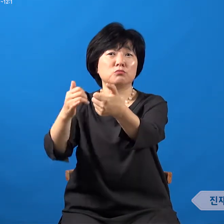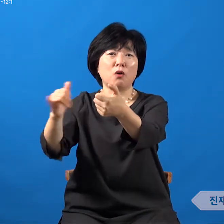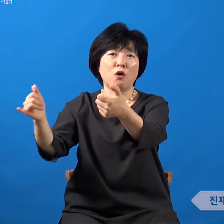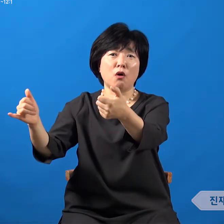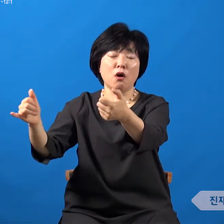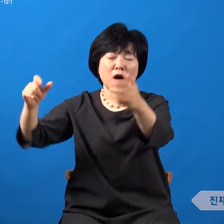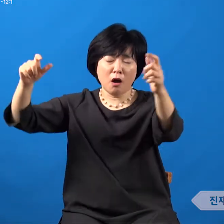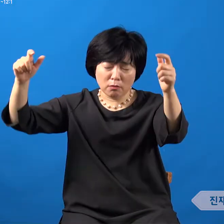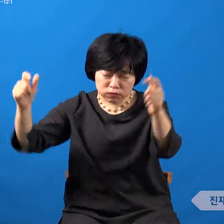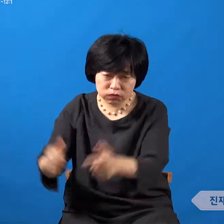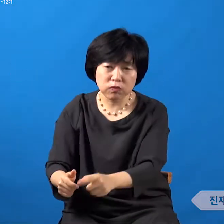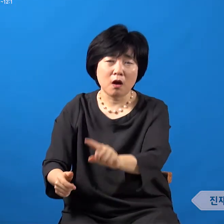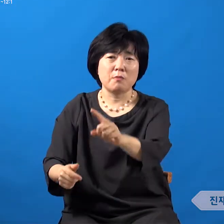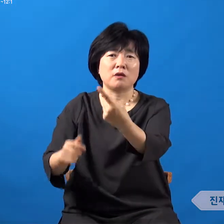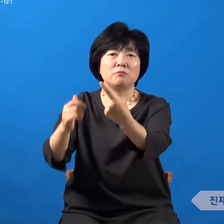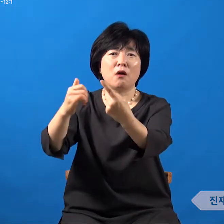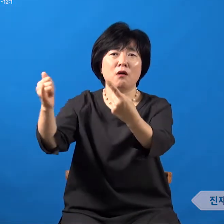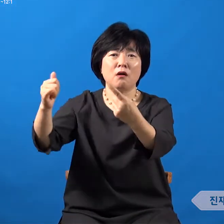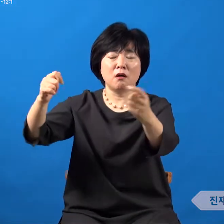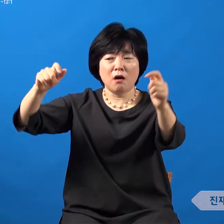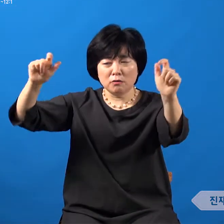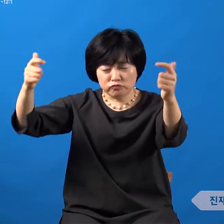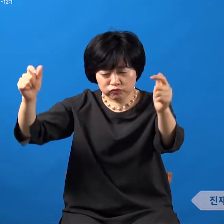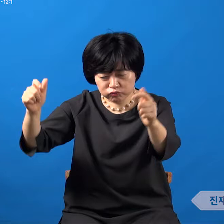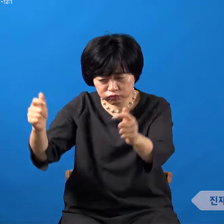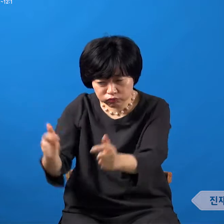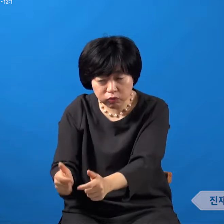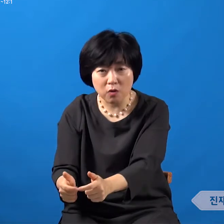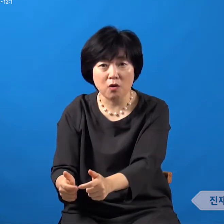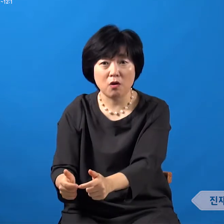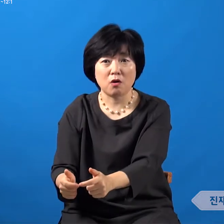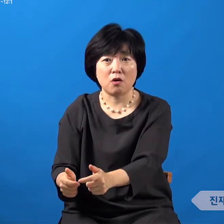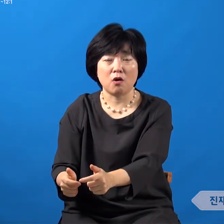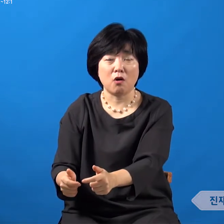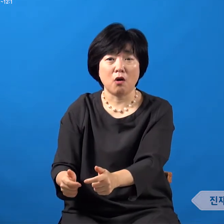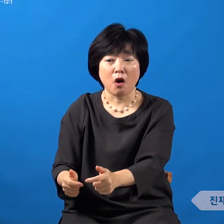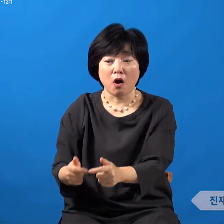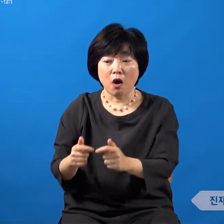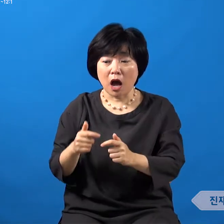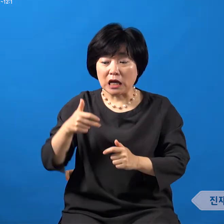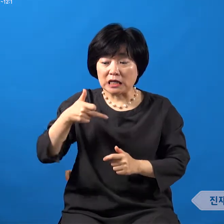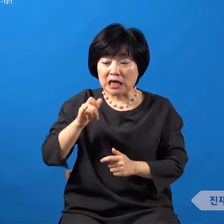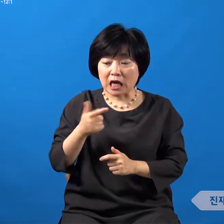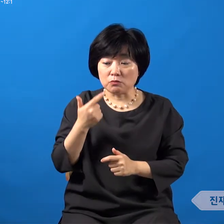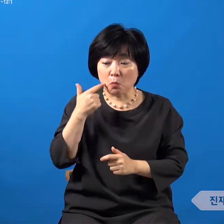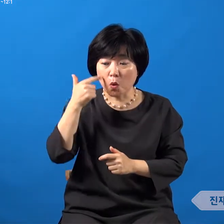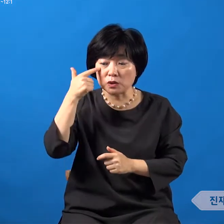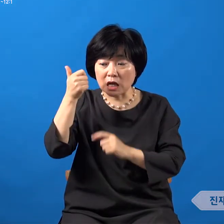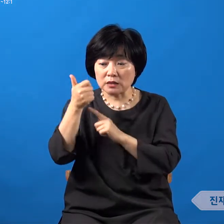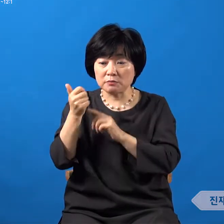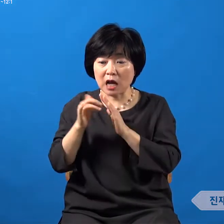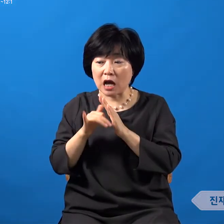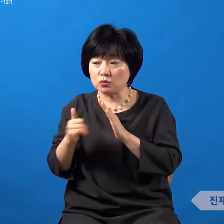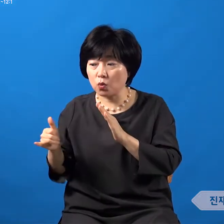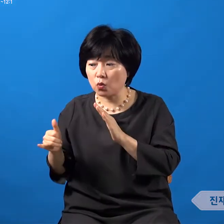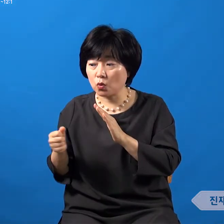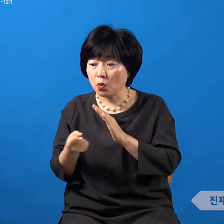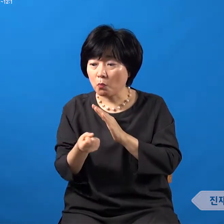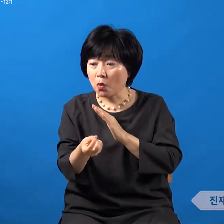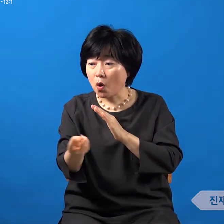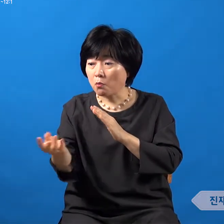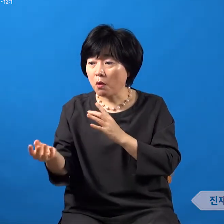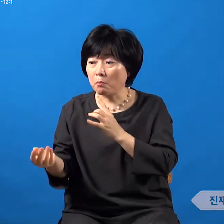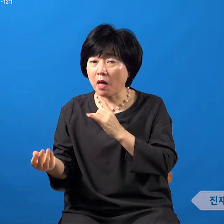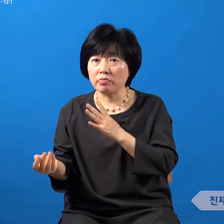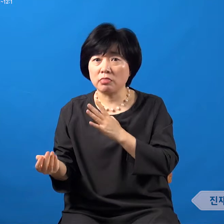100명, 점점 줄기 시작하더니 얼마 안 가서는 그 켄 목사님의 가족과 불과